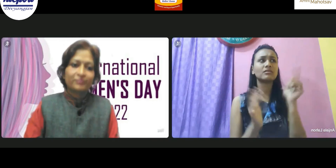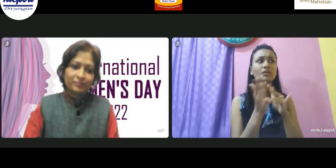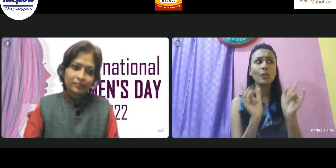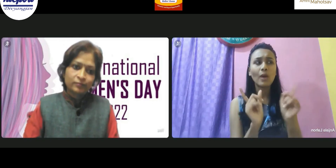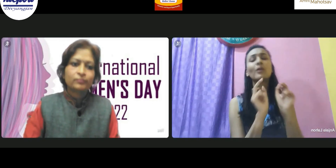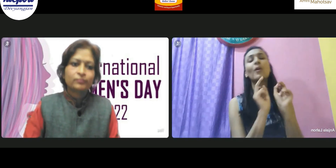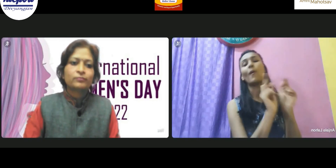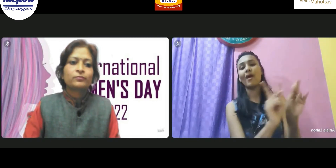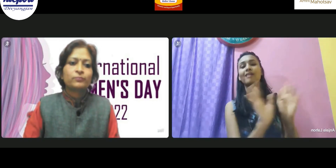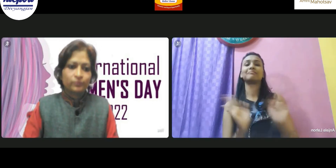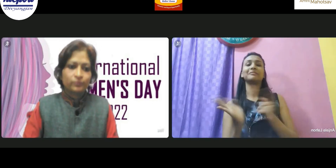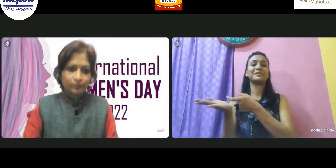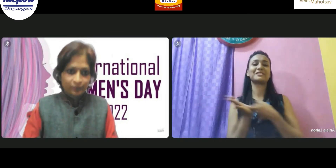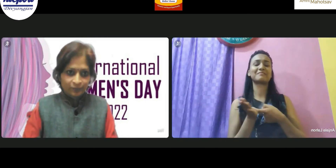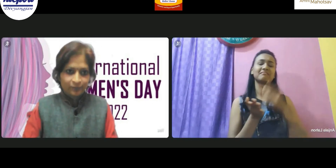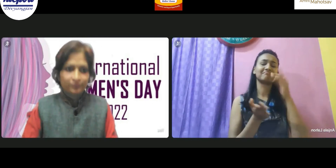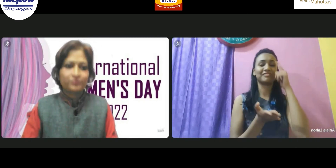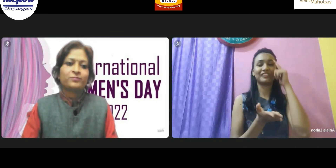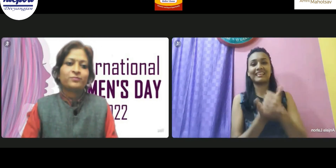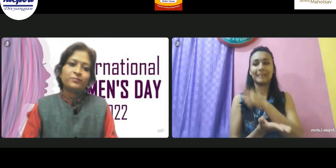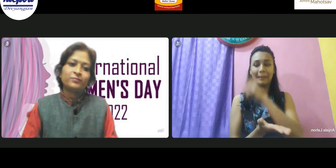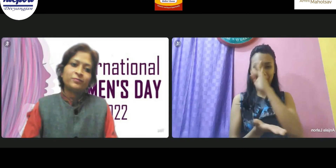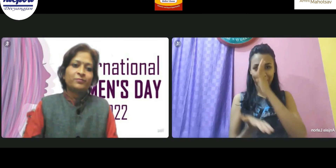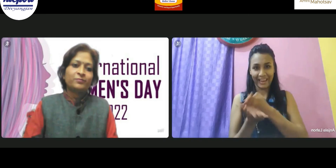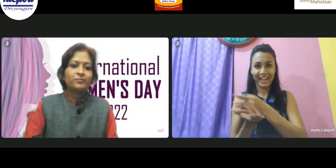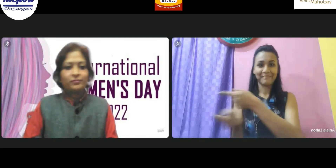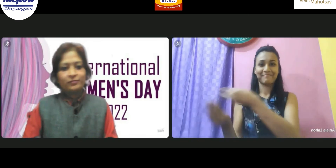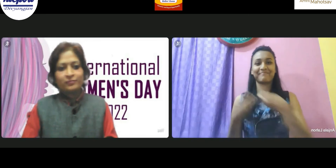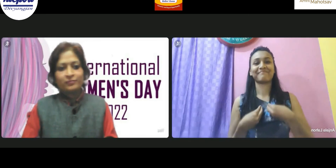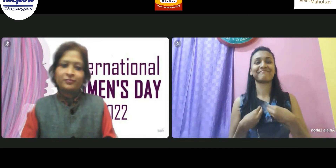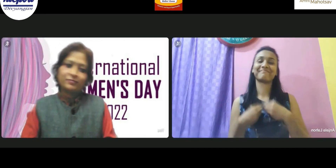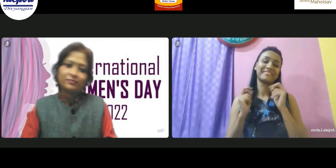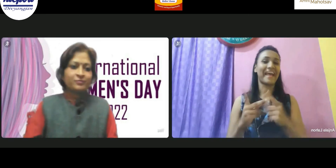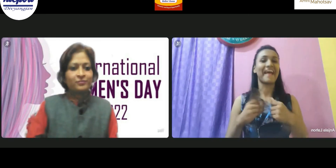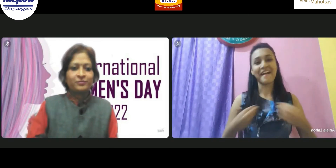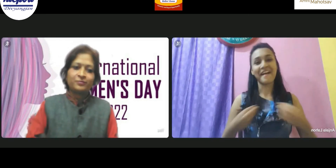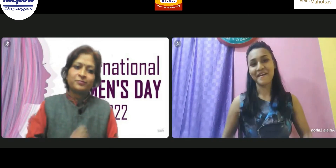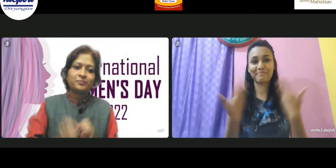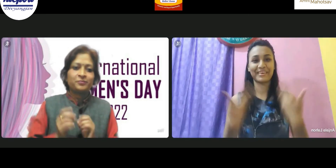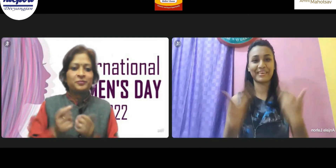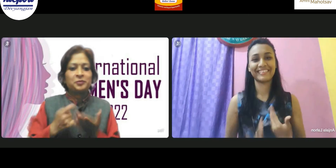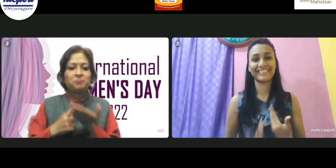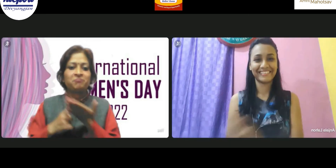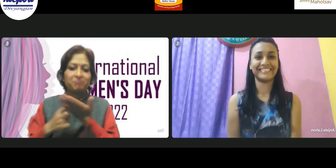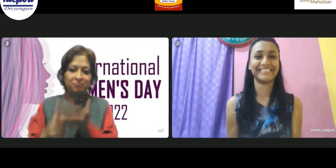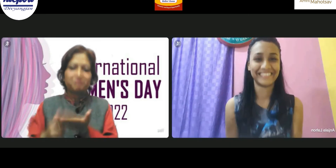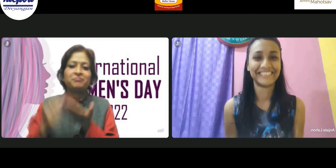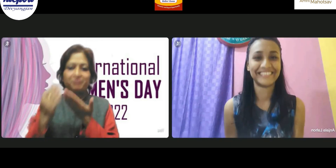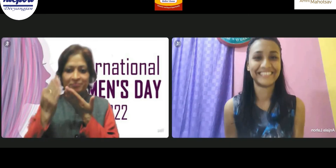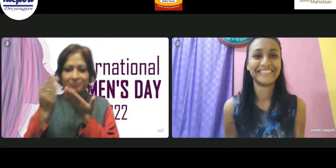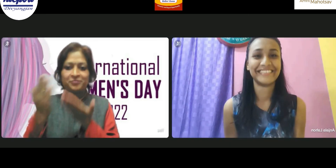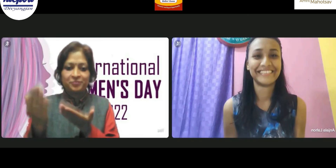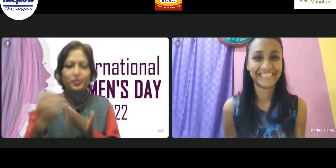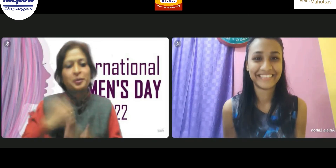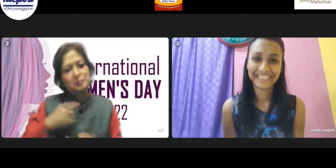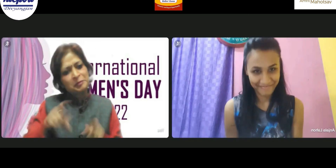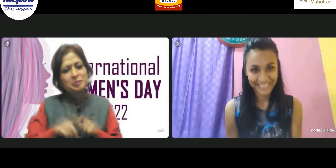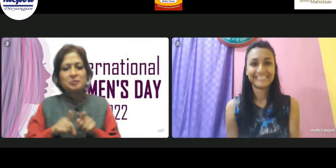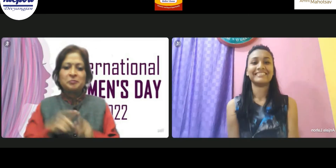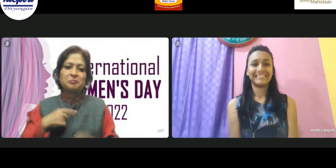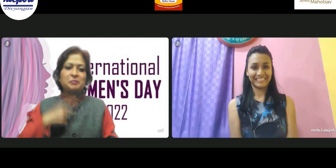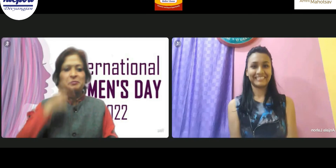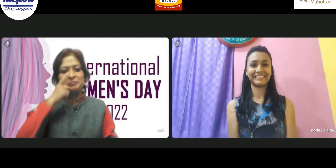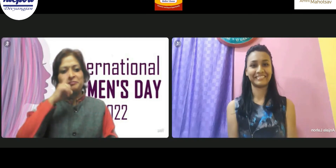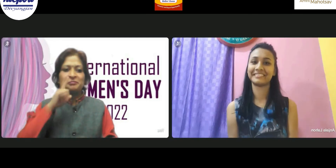उनको समझाया, वो पूरा दिन मुझे फोन नहीं करती हैं। मैं रिस्पेक्ट करती हूँ उनकी, मेरे लिए जो चिंता करती हैं। हाँ,